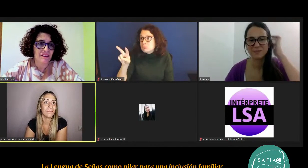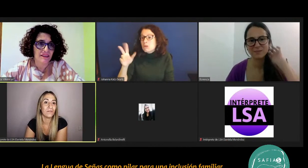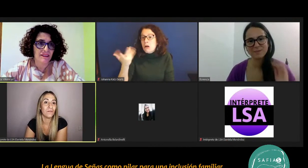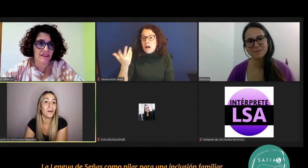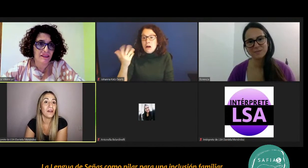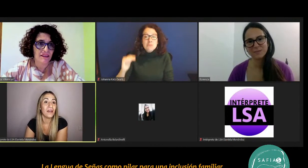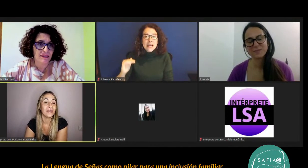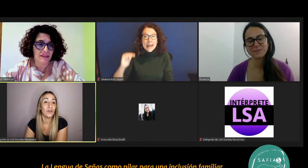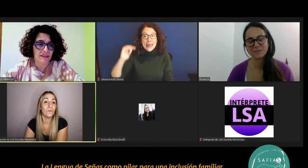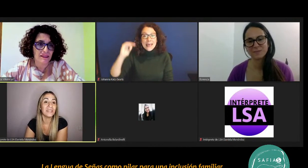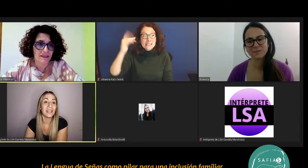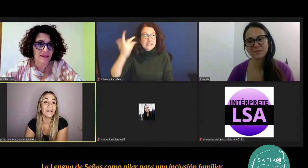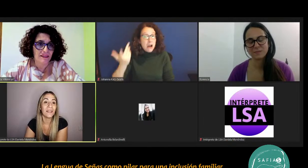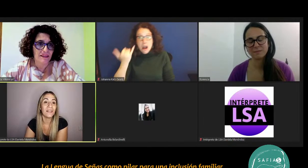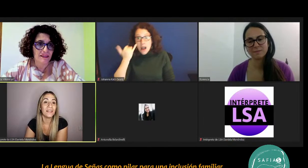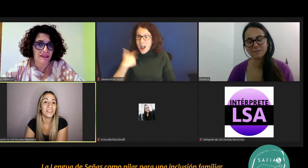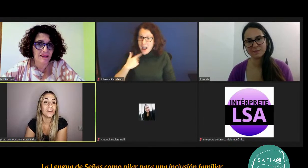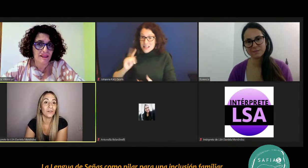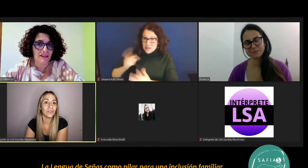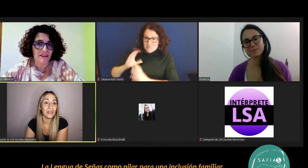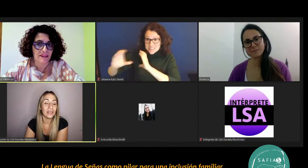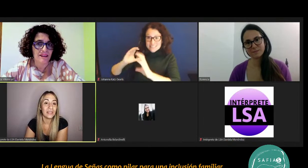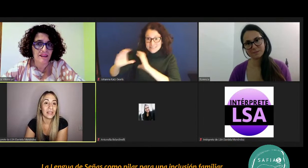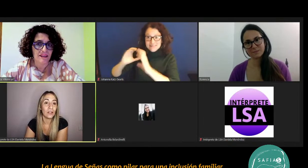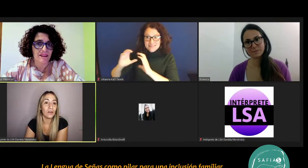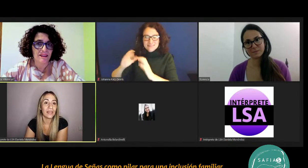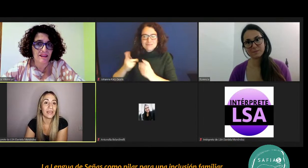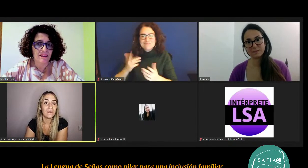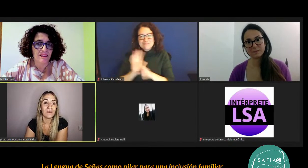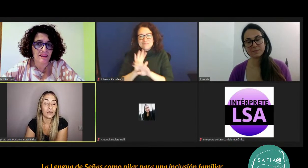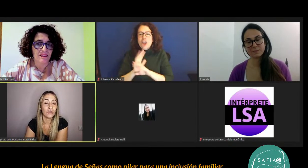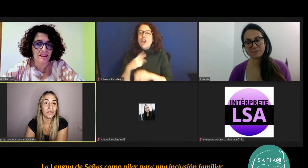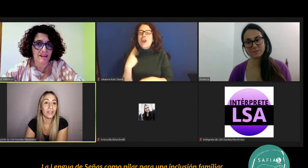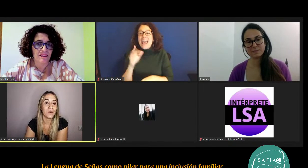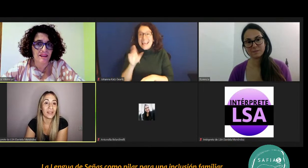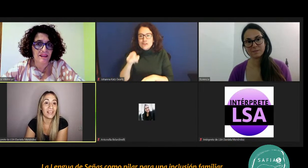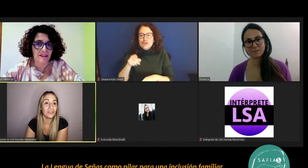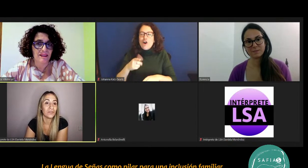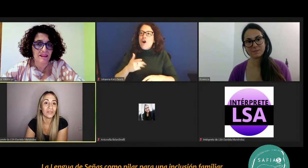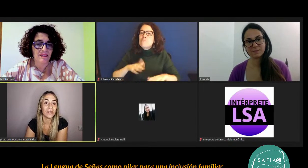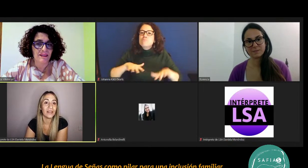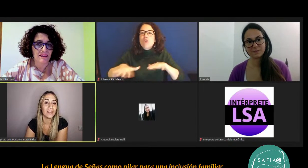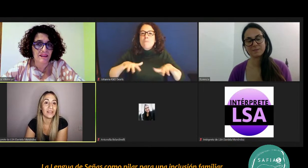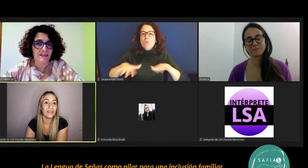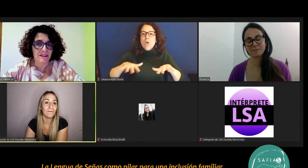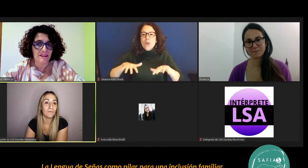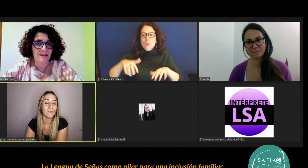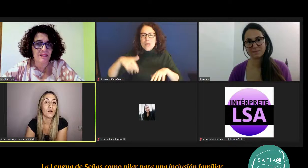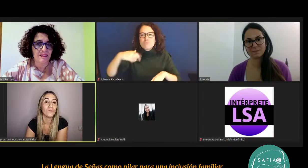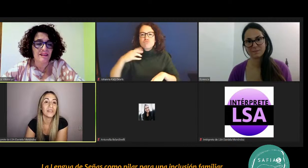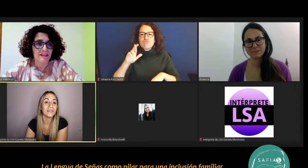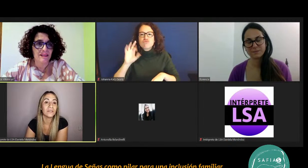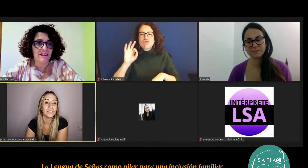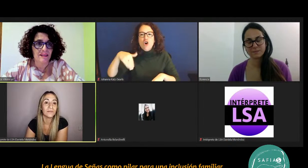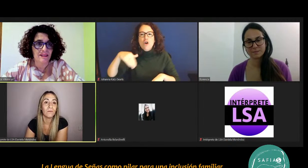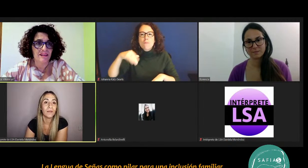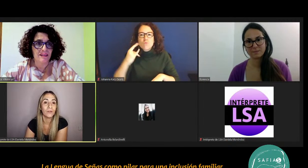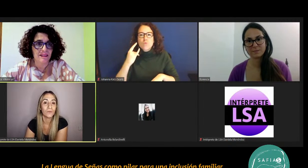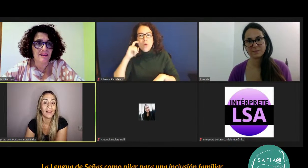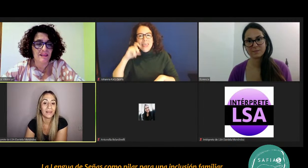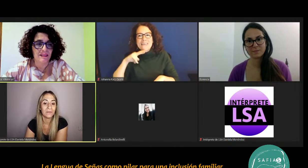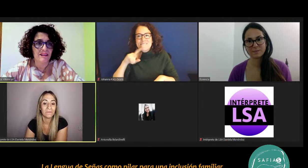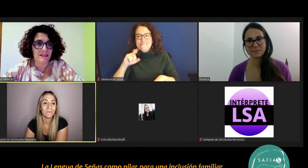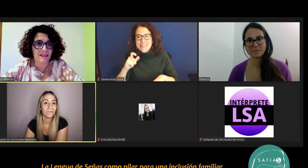por ejemplo, si lo empiezan a ver desde chicos, es algo que va a ser cotidiano para ellos y esa forma de comunicación se va a